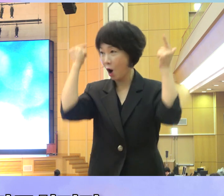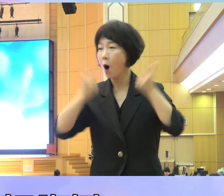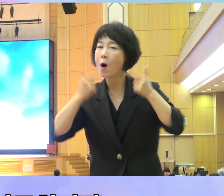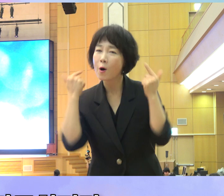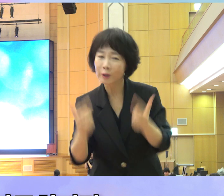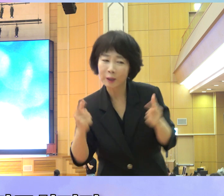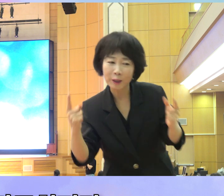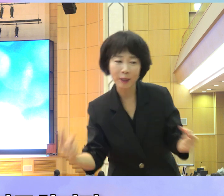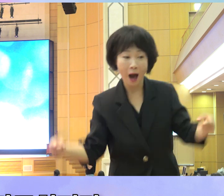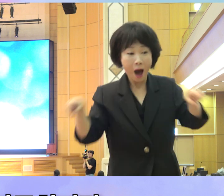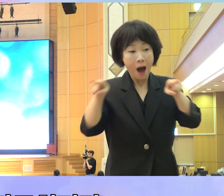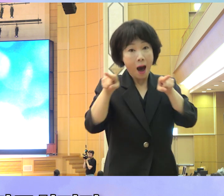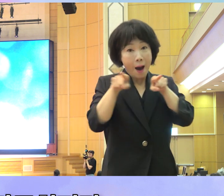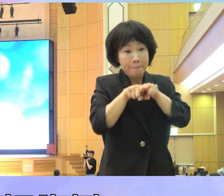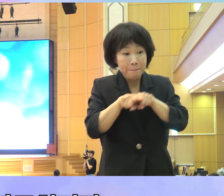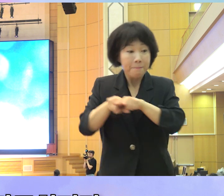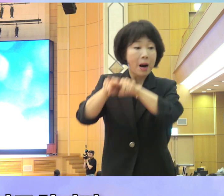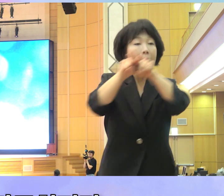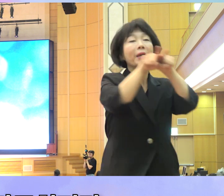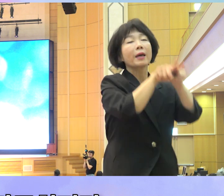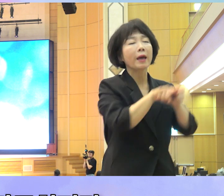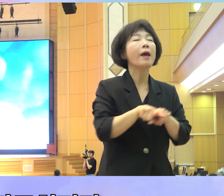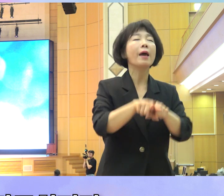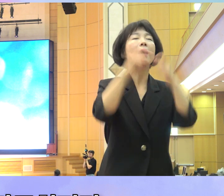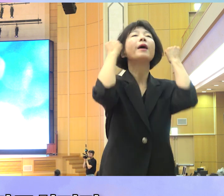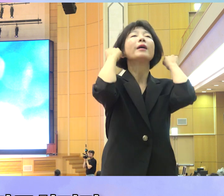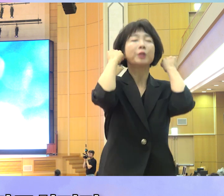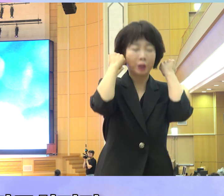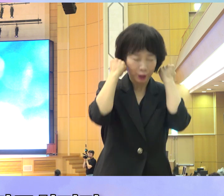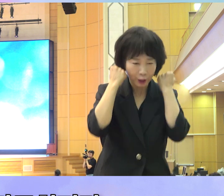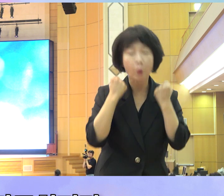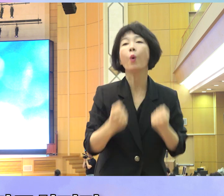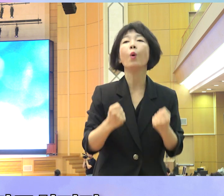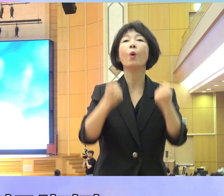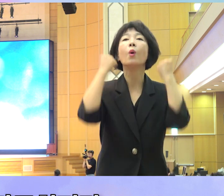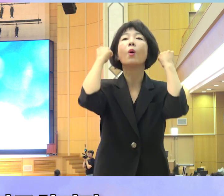자비하셔서 늘 함께